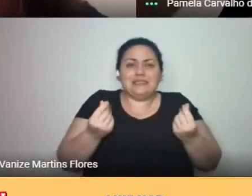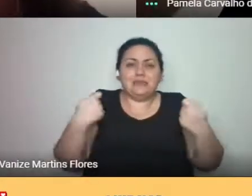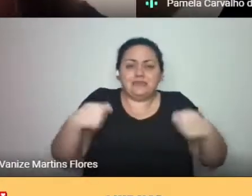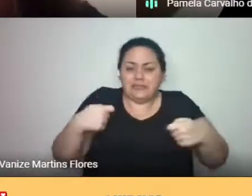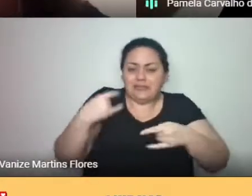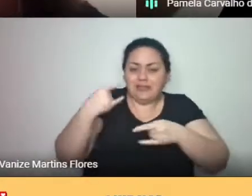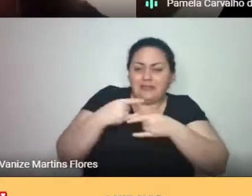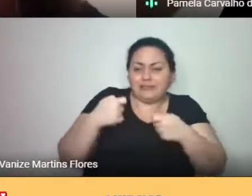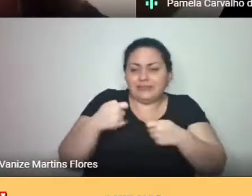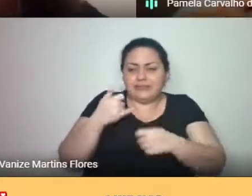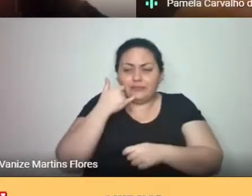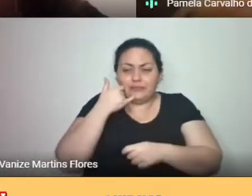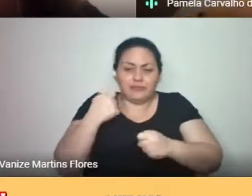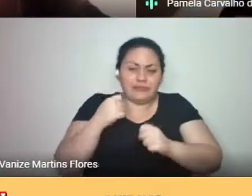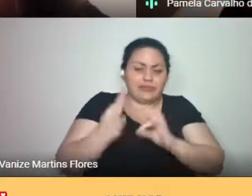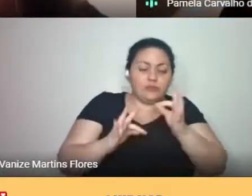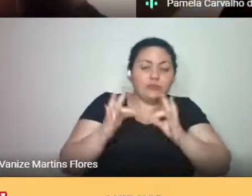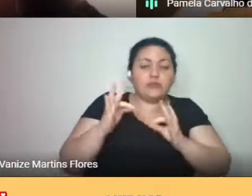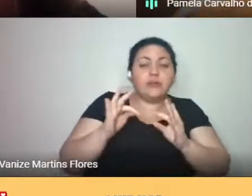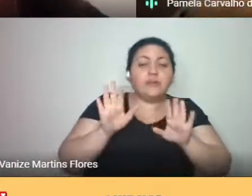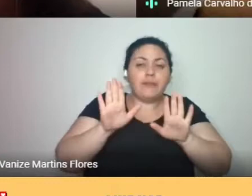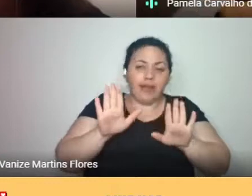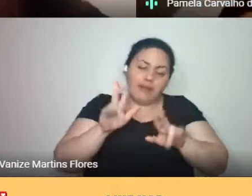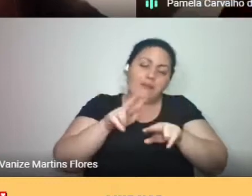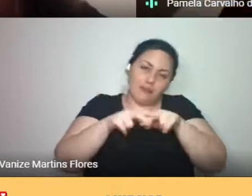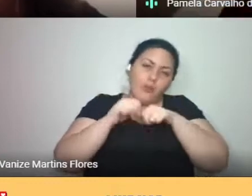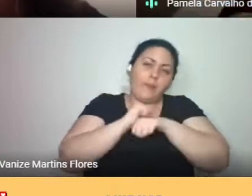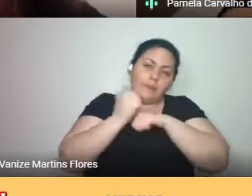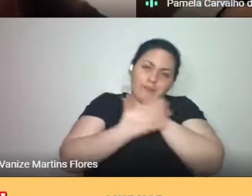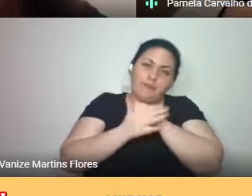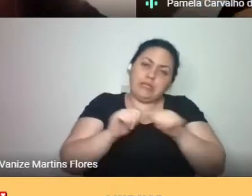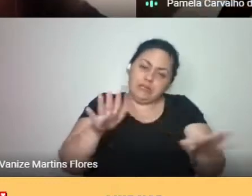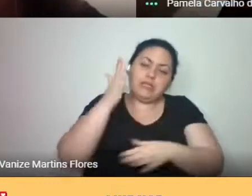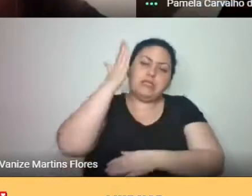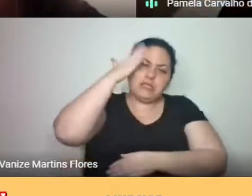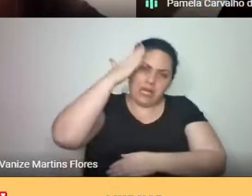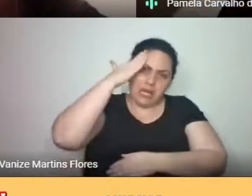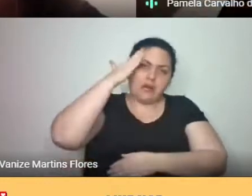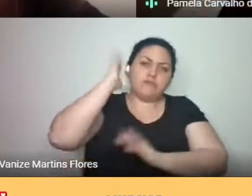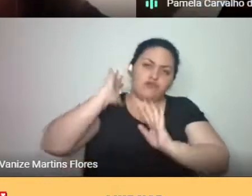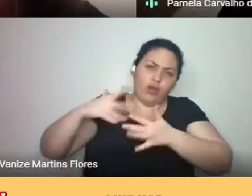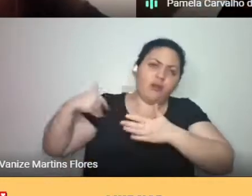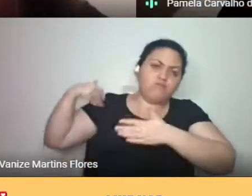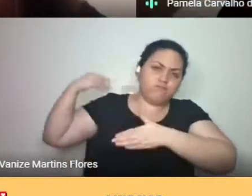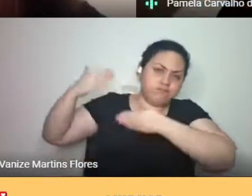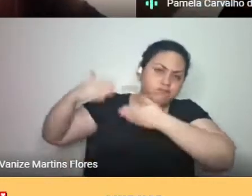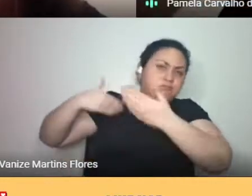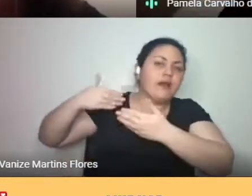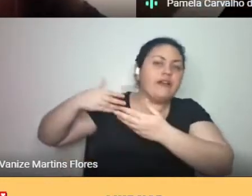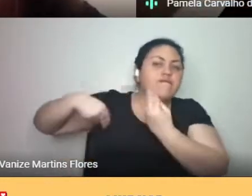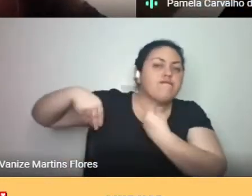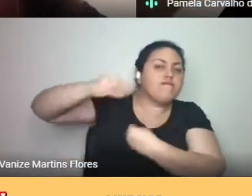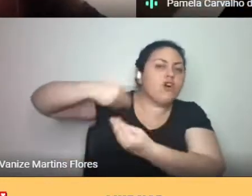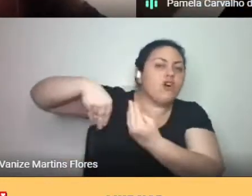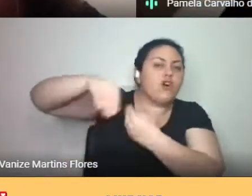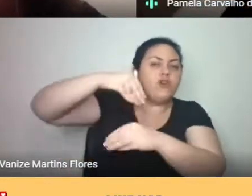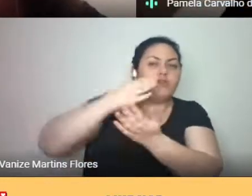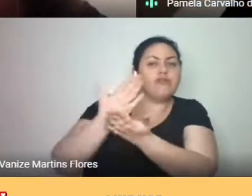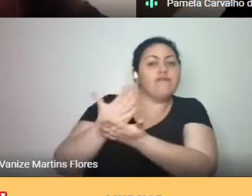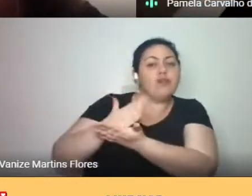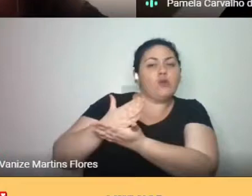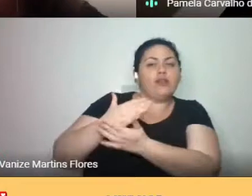pandemia, mas já vinha, né, que essas fronteiras já vinham se bolando, e de alguma forma a gente tem que impor